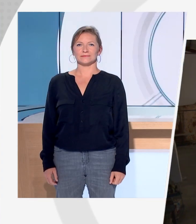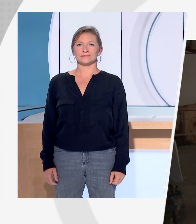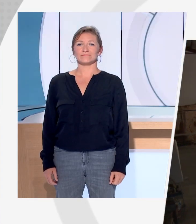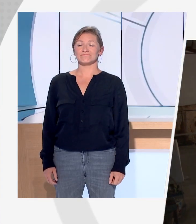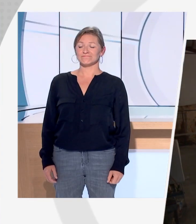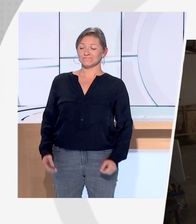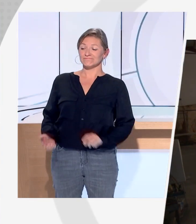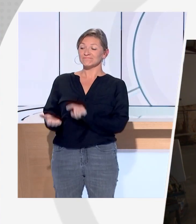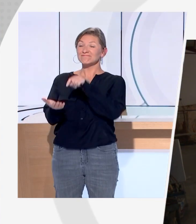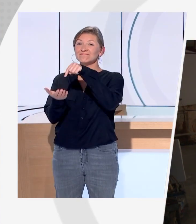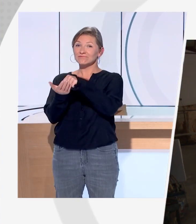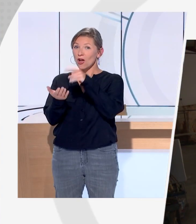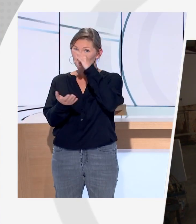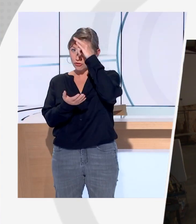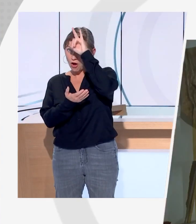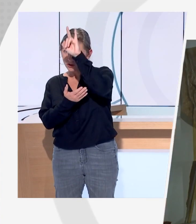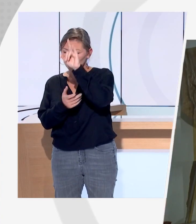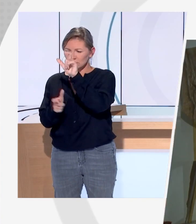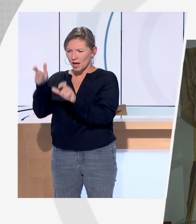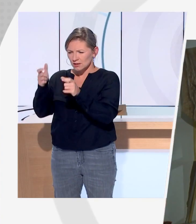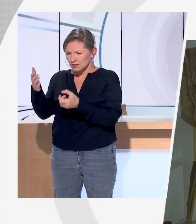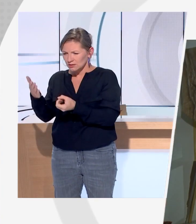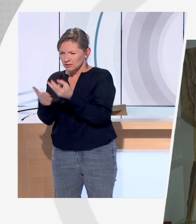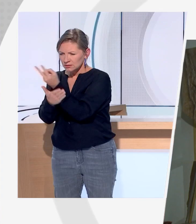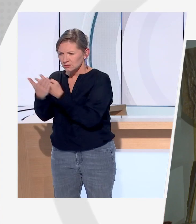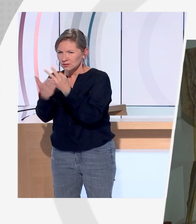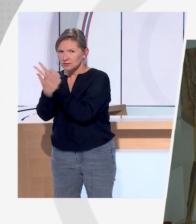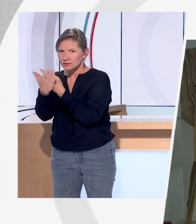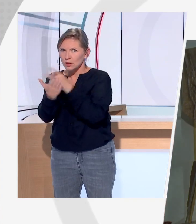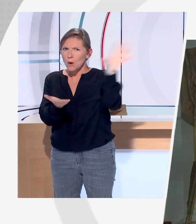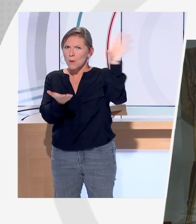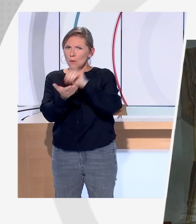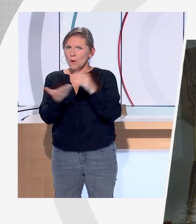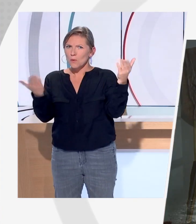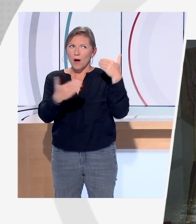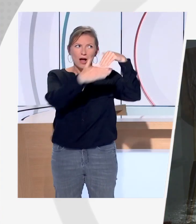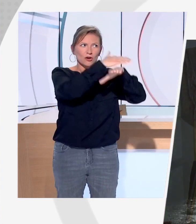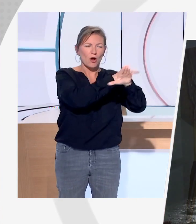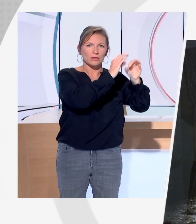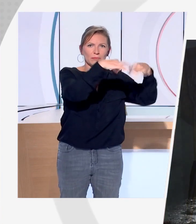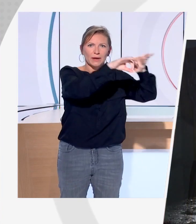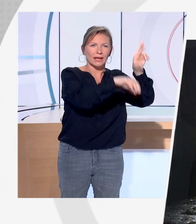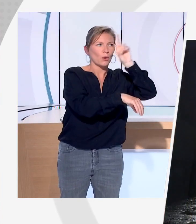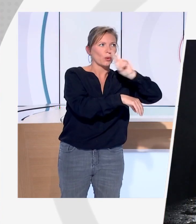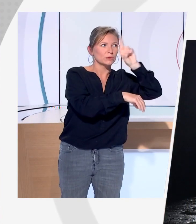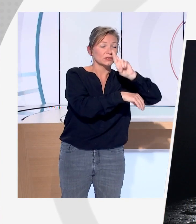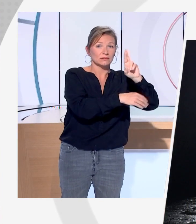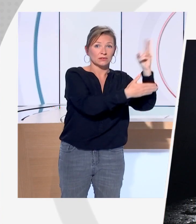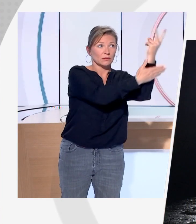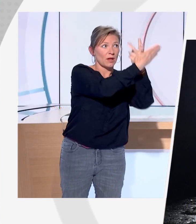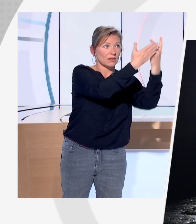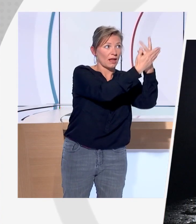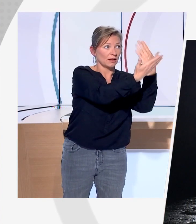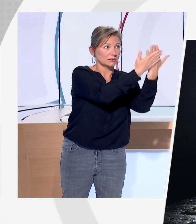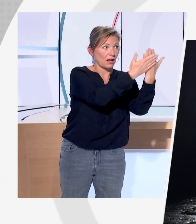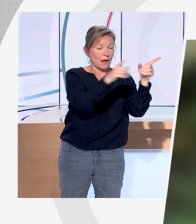À Montignac, les artistes reproduisent les 50 mètres carrés de la grotte de Kapova, en Russie. Des peintures, témoins